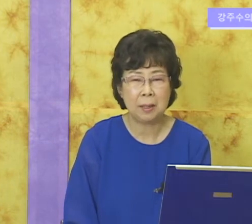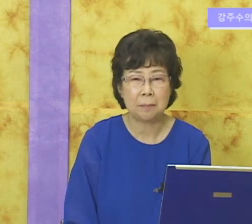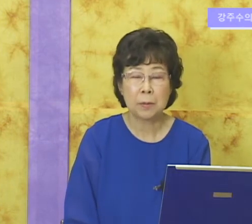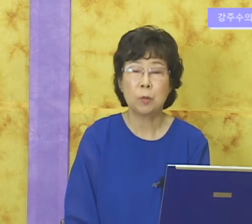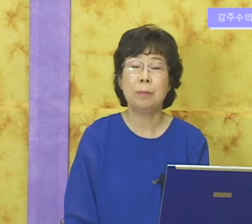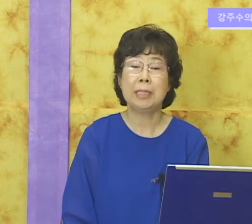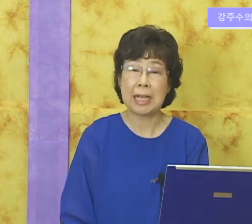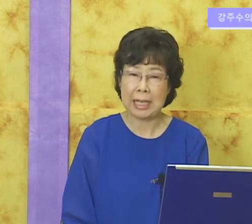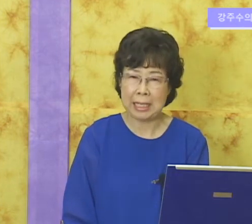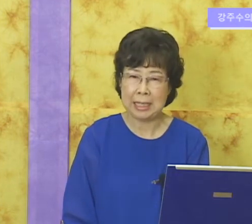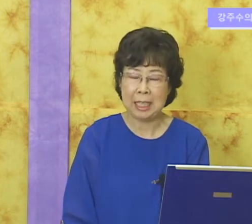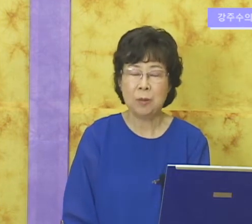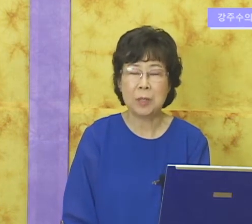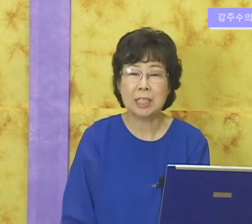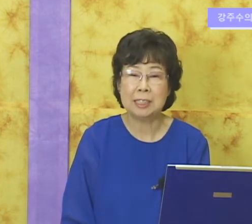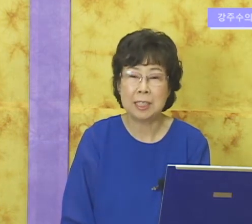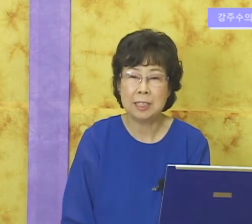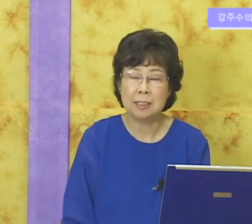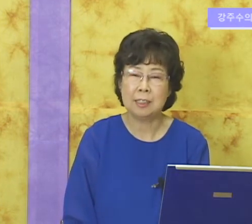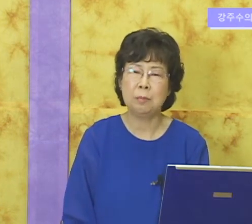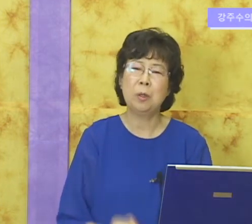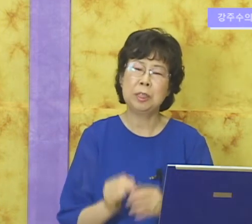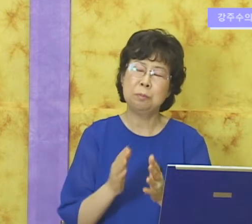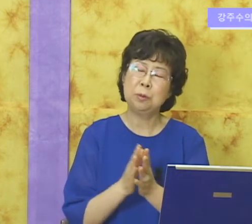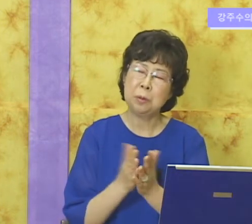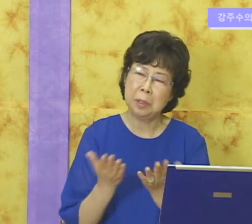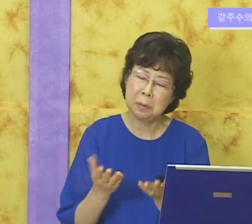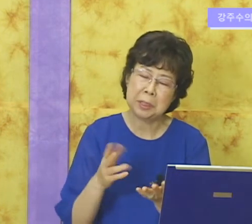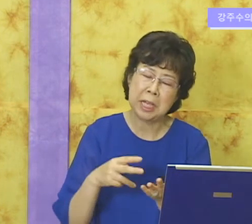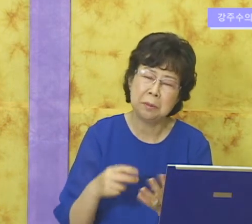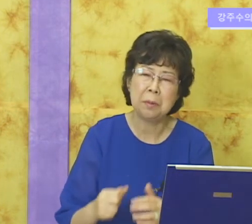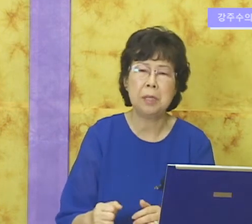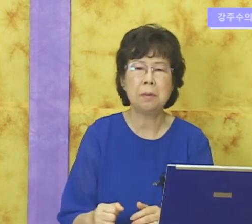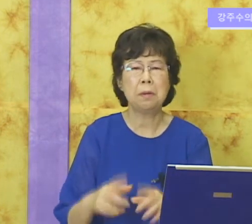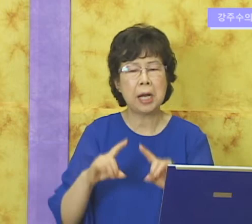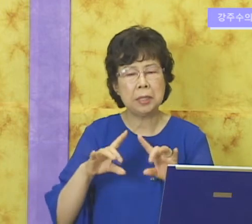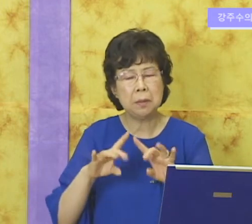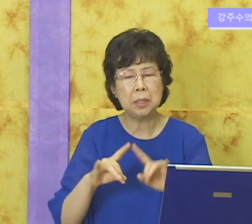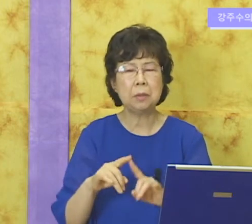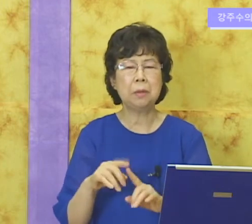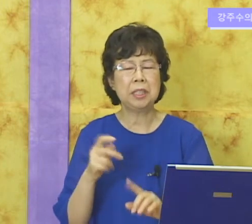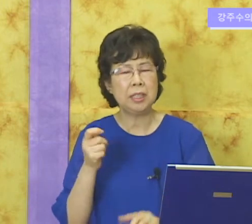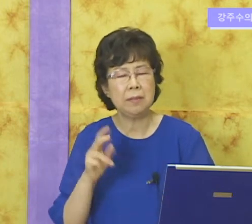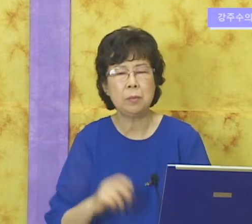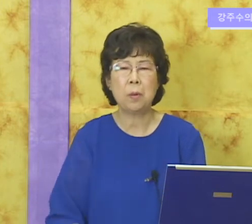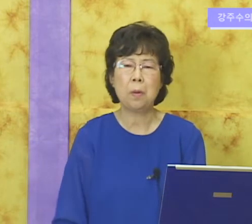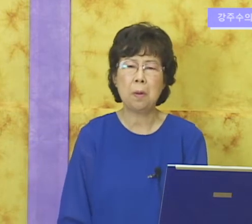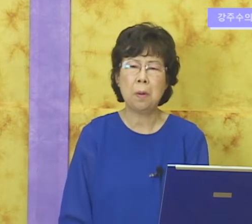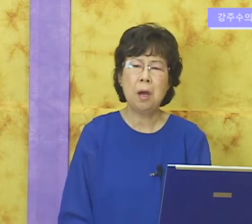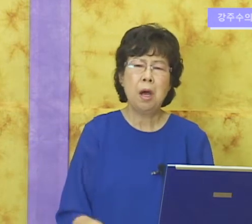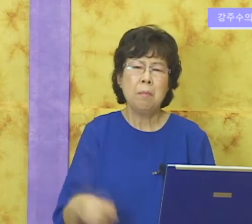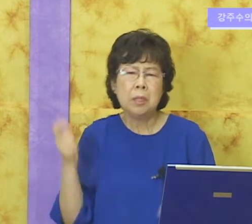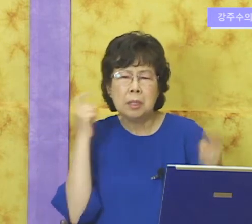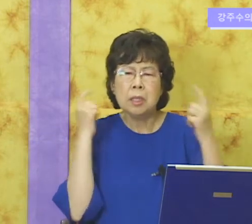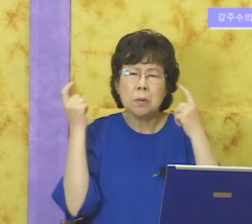왜냐하면 우리 비장애인, 우리 건청인들은 뭐 신문도 읽고 책도 읽고 라디오 듣고 TV 보고 뭐